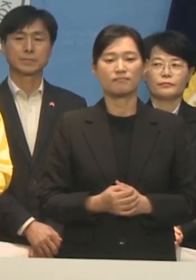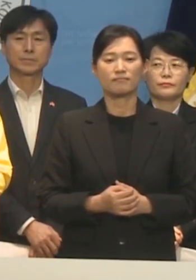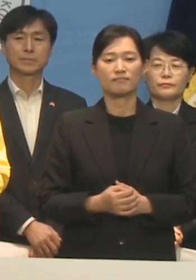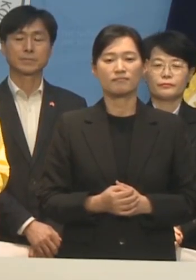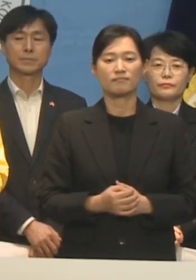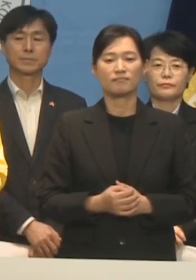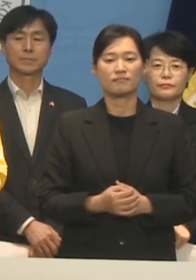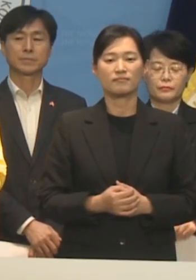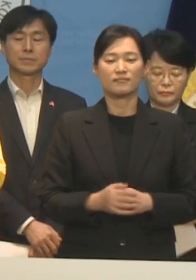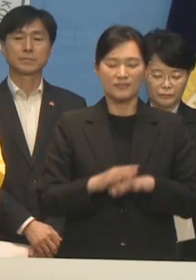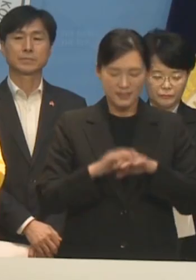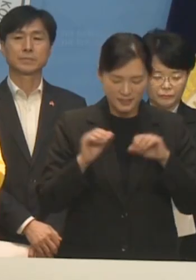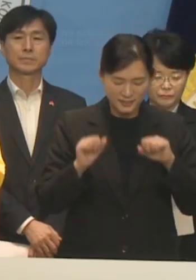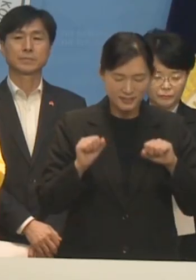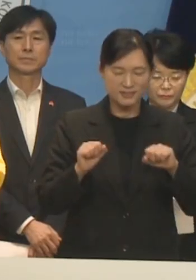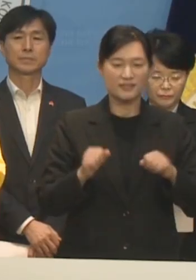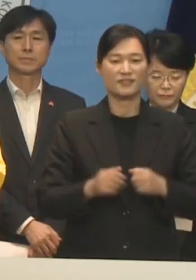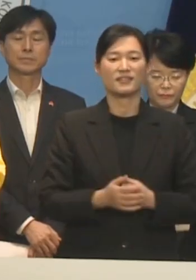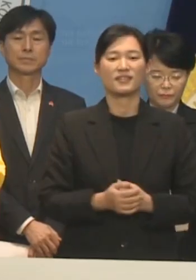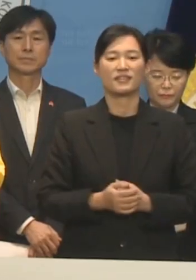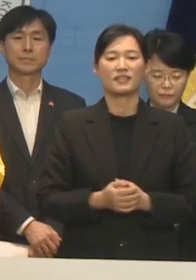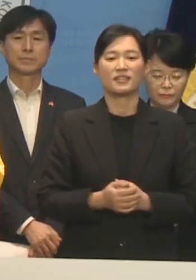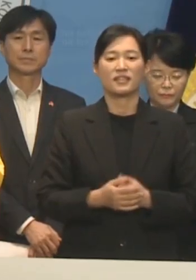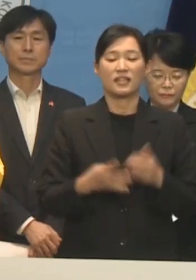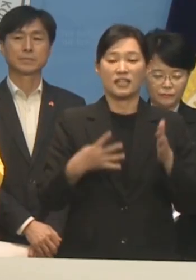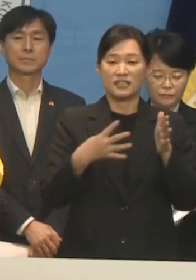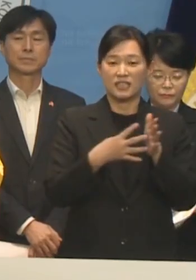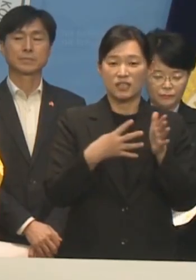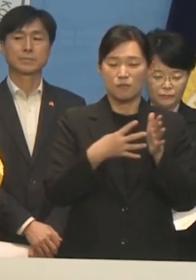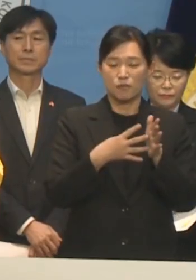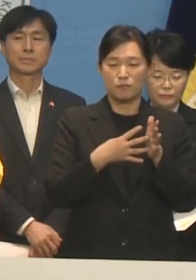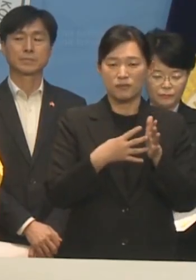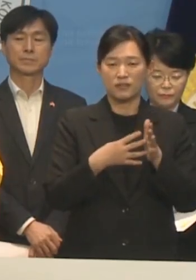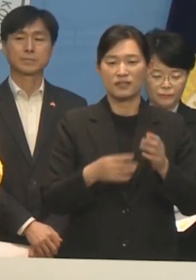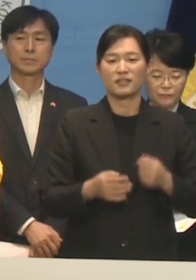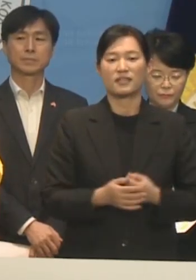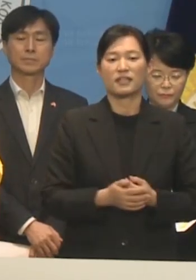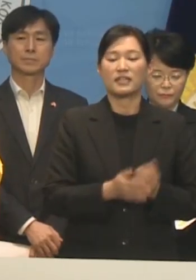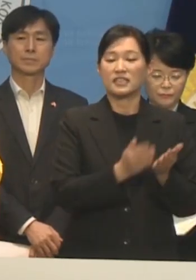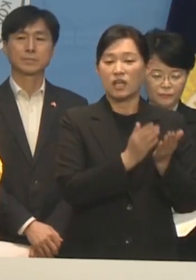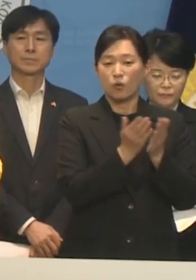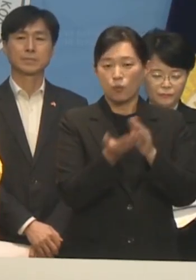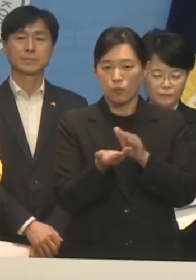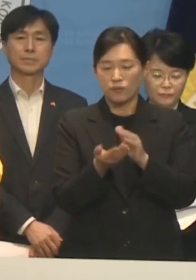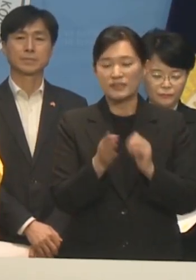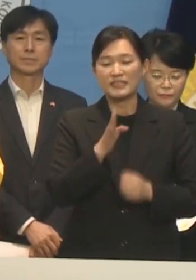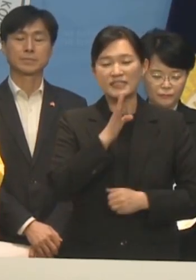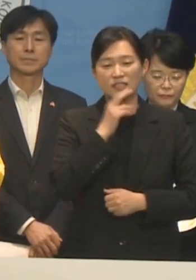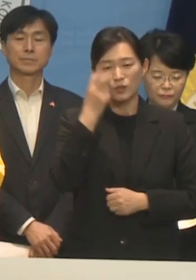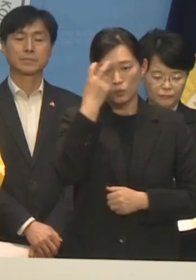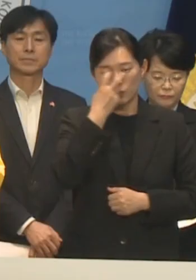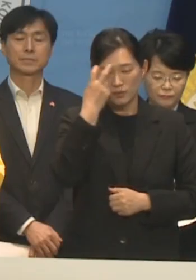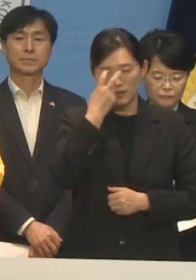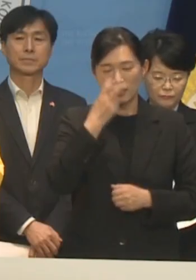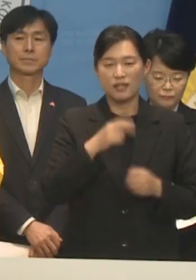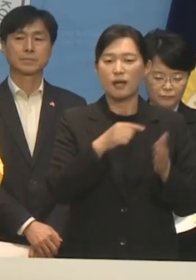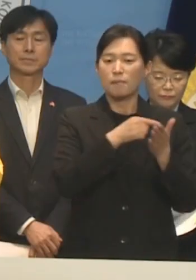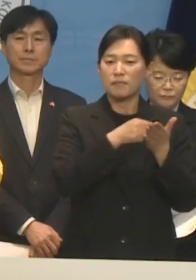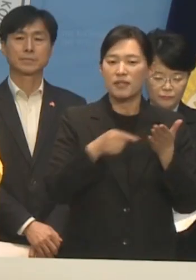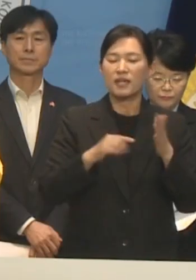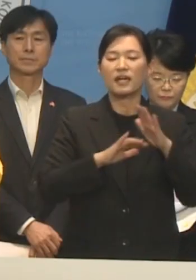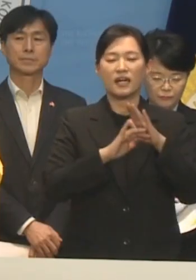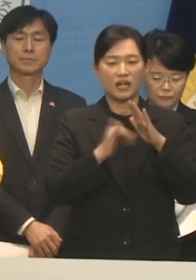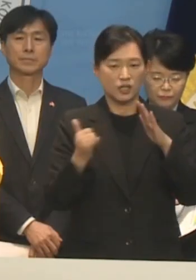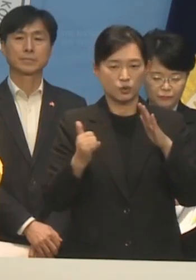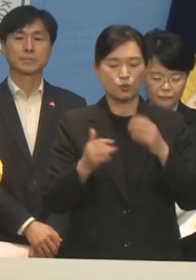시민 여러분 안녕하십니까. 사단법인 4.16 세월호 참사 진상규명 및 안전사회 건설을 위한 피해자 가족협의회 운영위원장 단원고 2학년